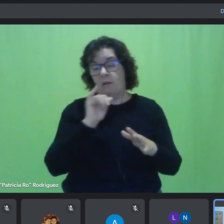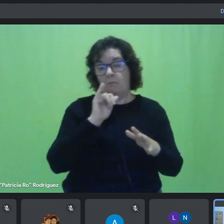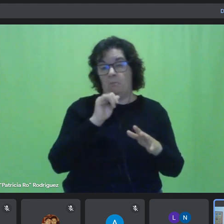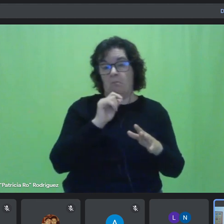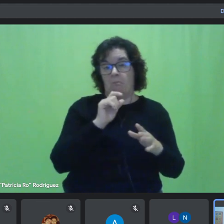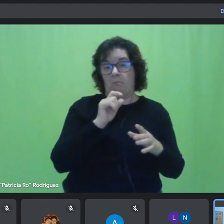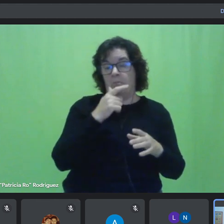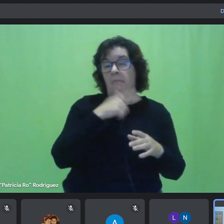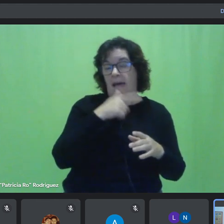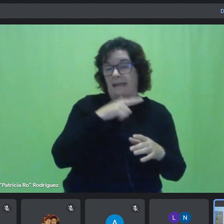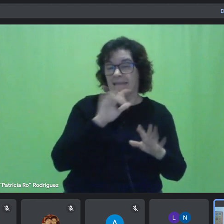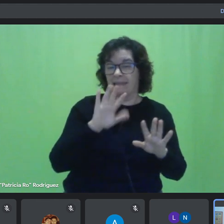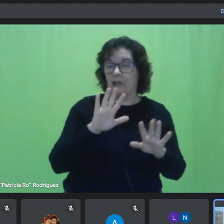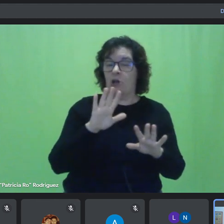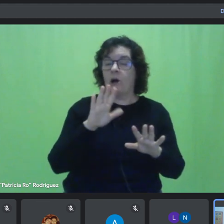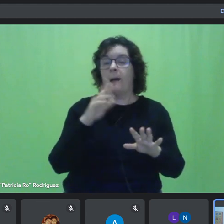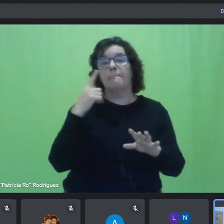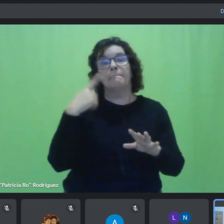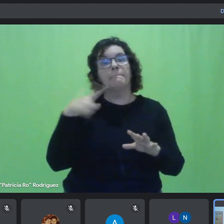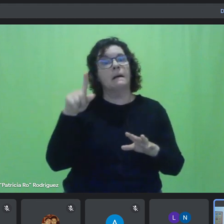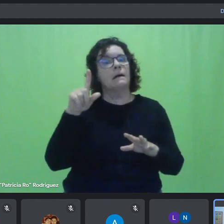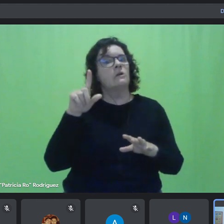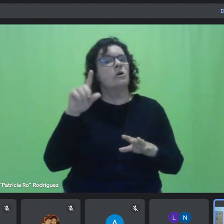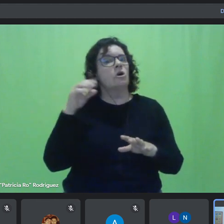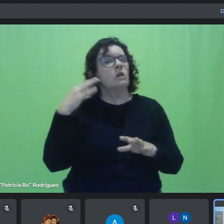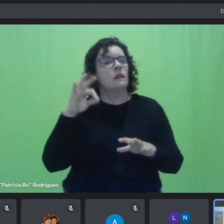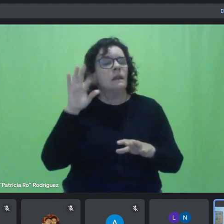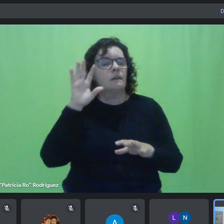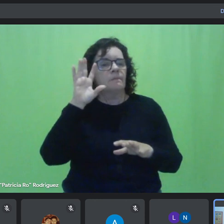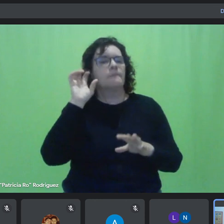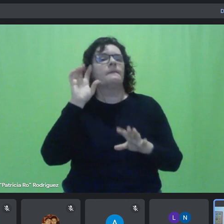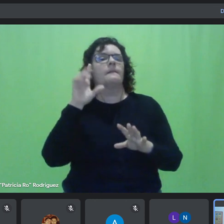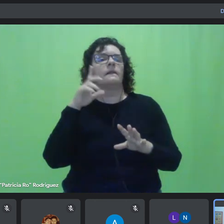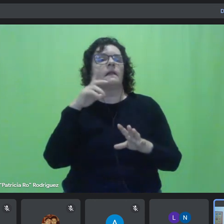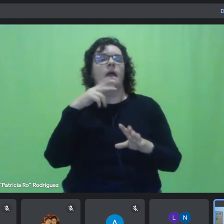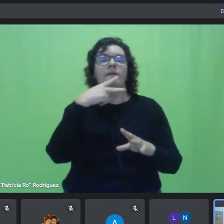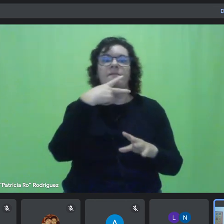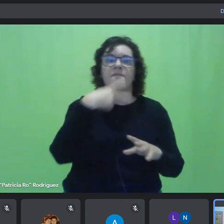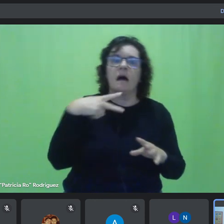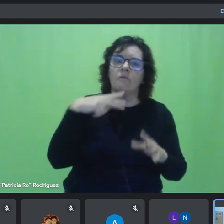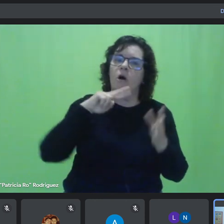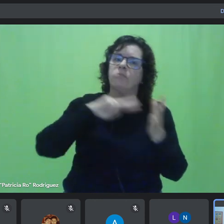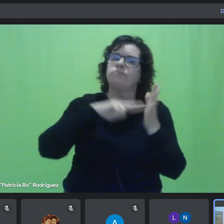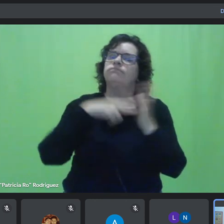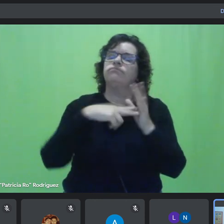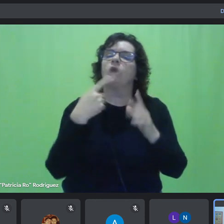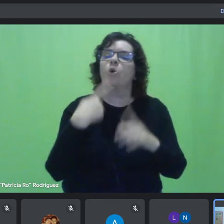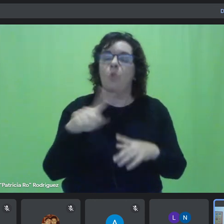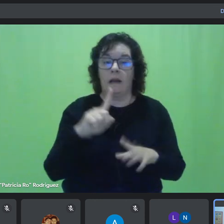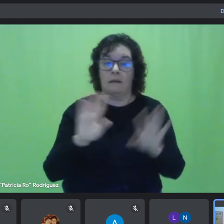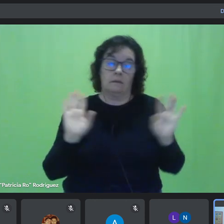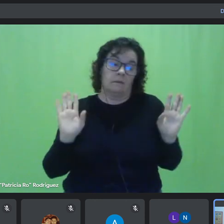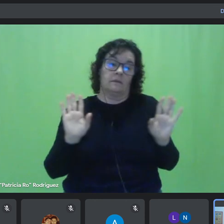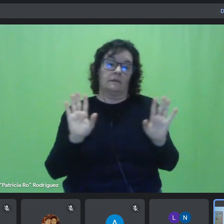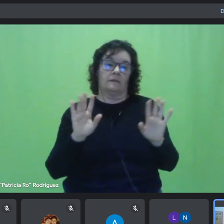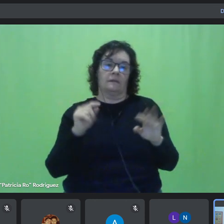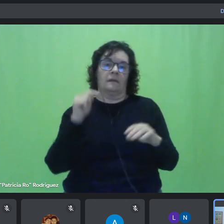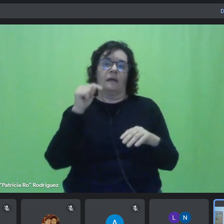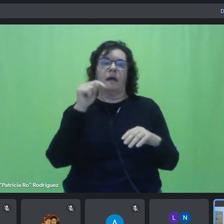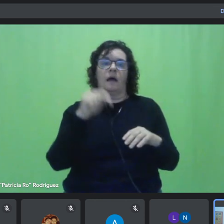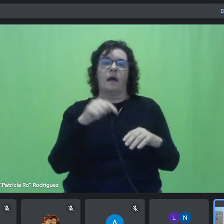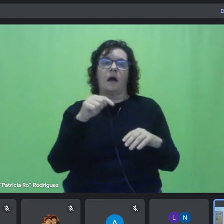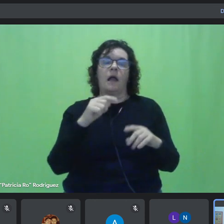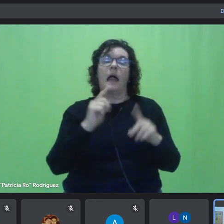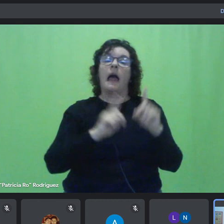es cómo se traducen estos verbos, ¿sí? Por eso les damos, por ejemplo, algunos de los verbos